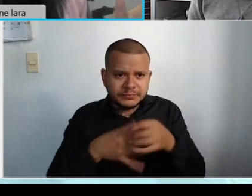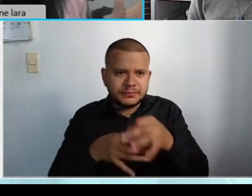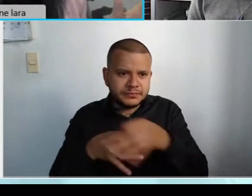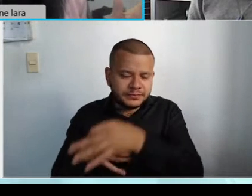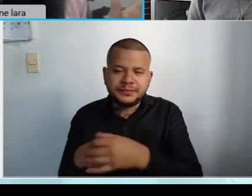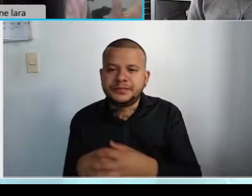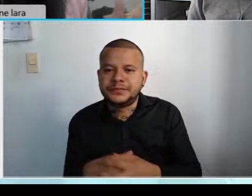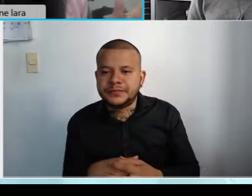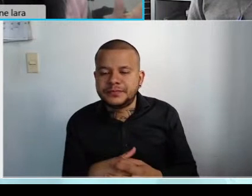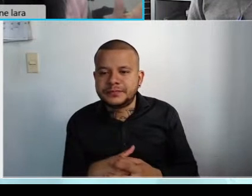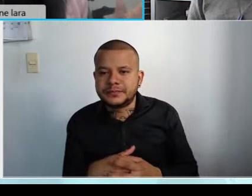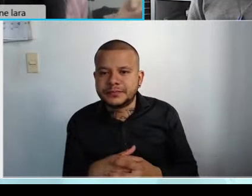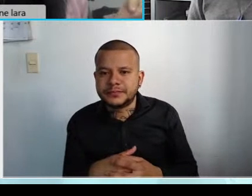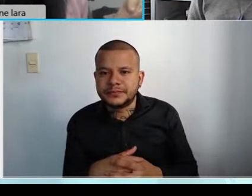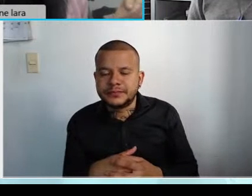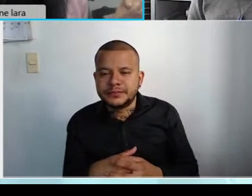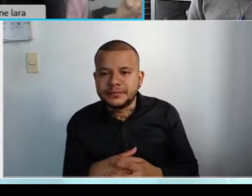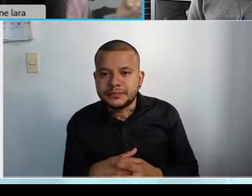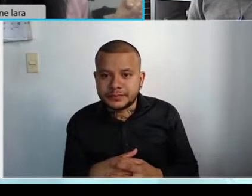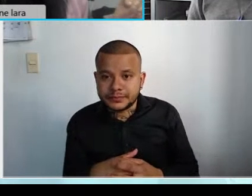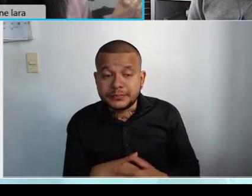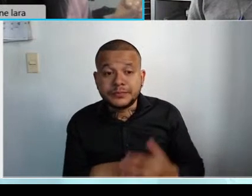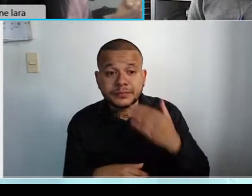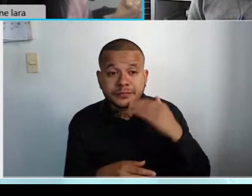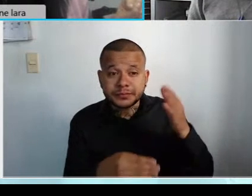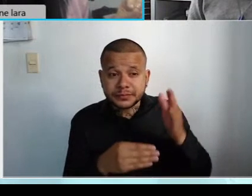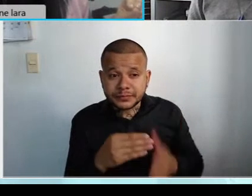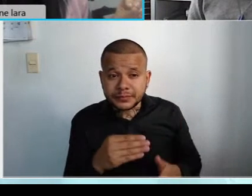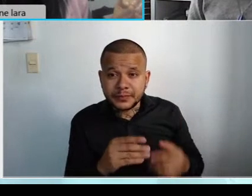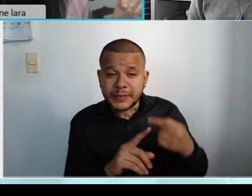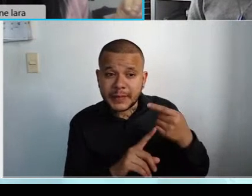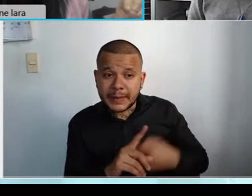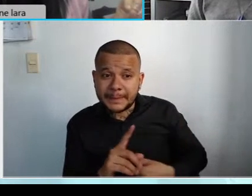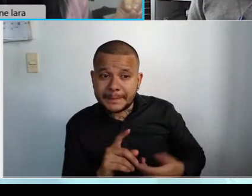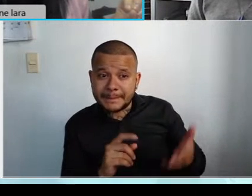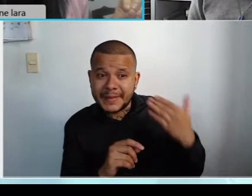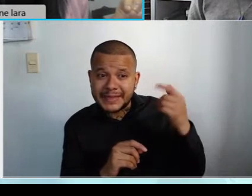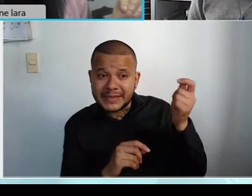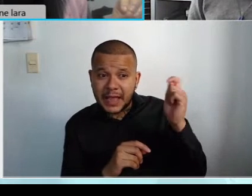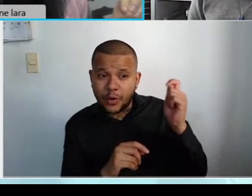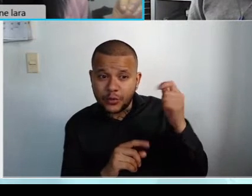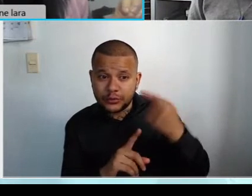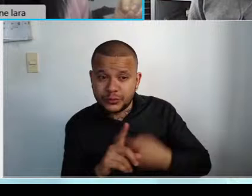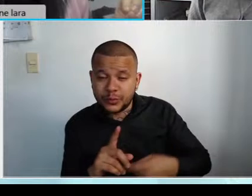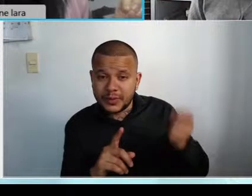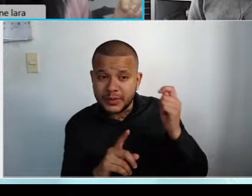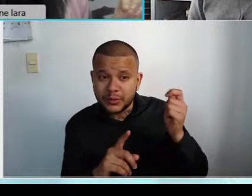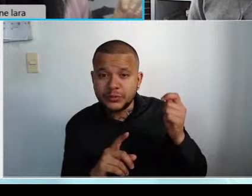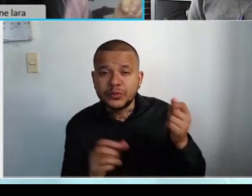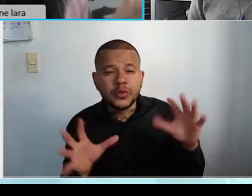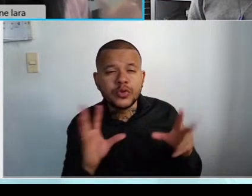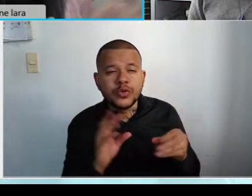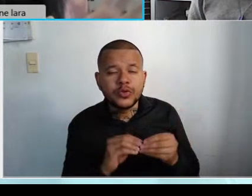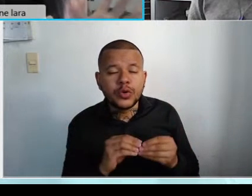nacional. Con corte a agosto, ¿cierto? De este año, contamos con 1.200.000 personas